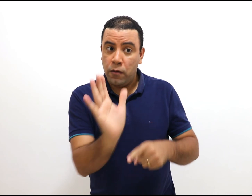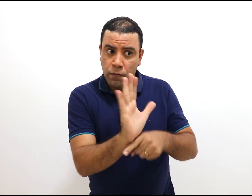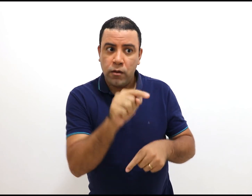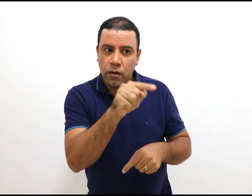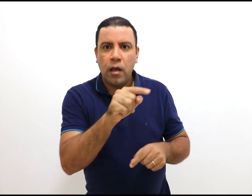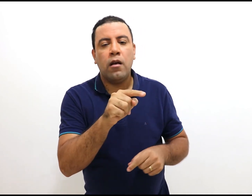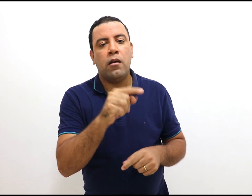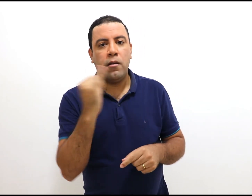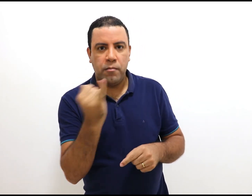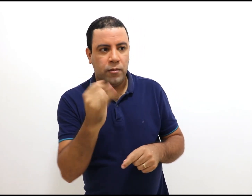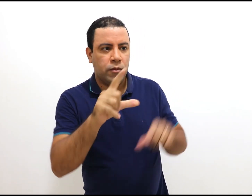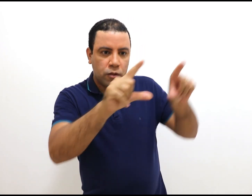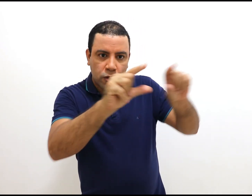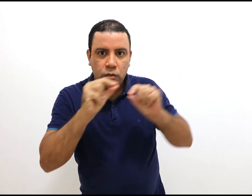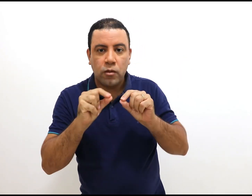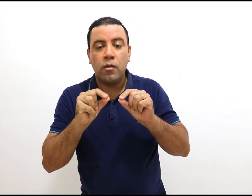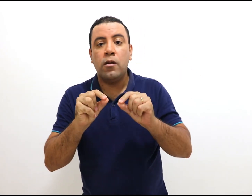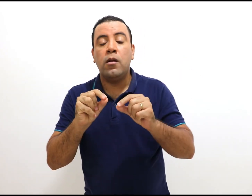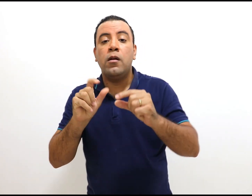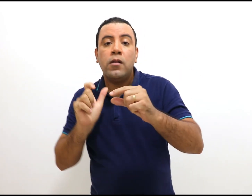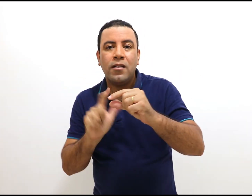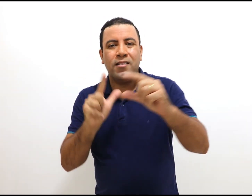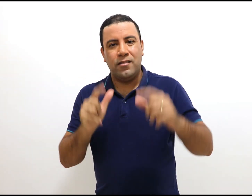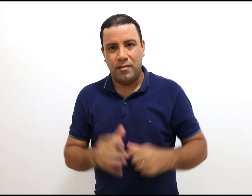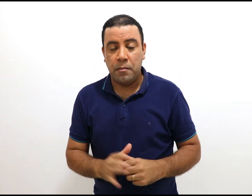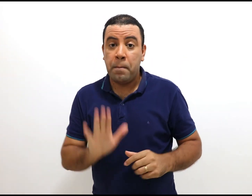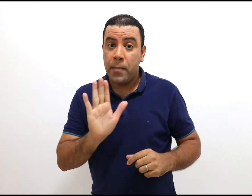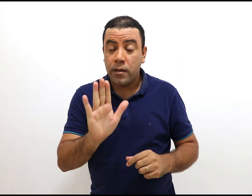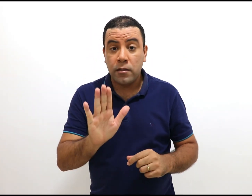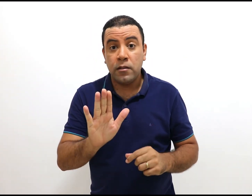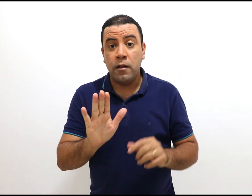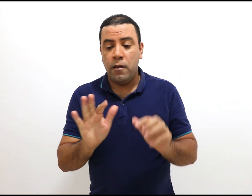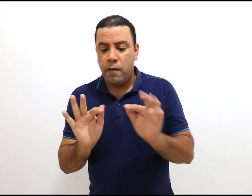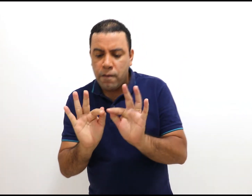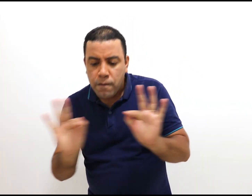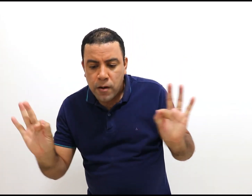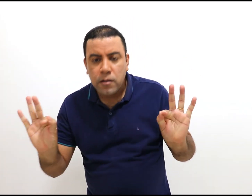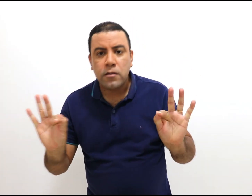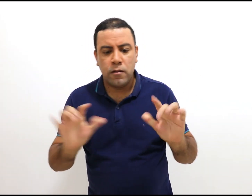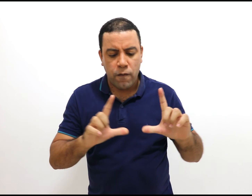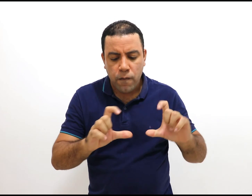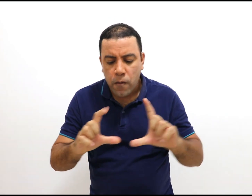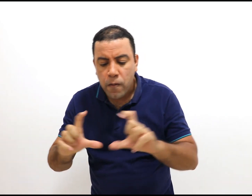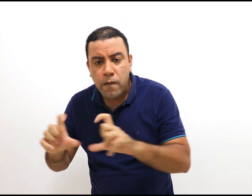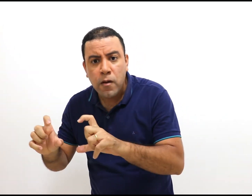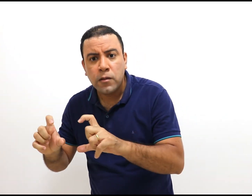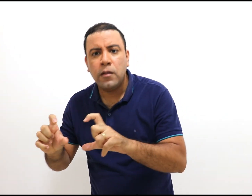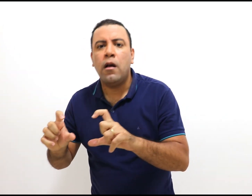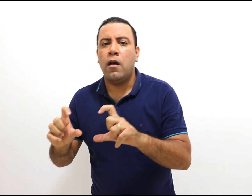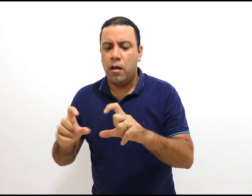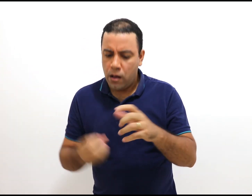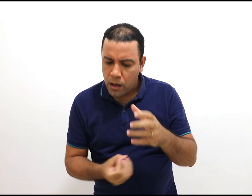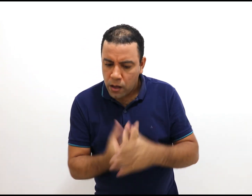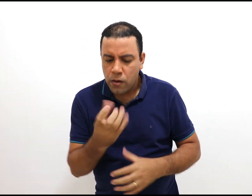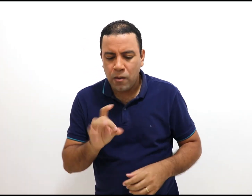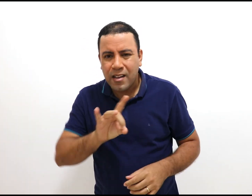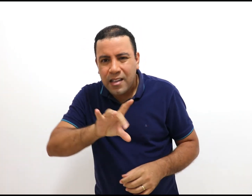link, as fotos em Libras foram criadas uma a uma. Com o auxílio de prints